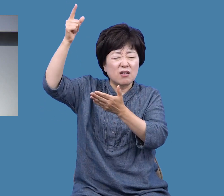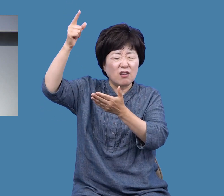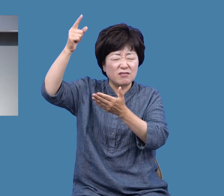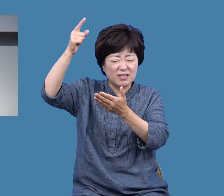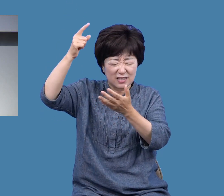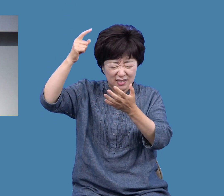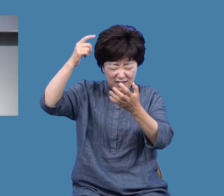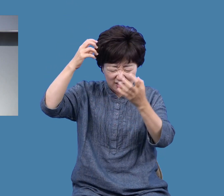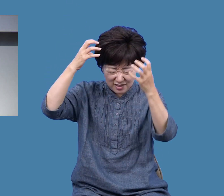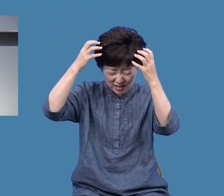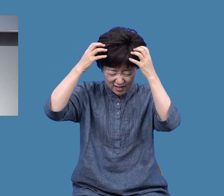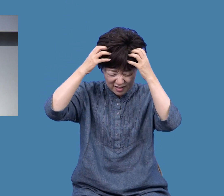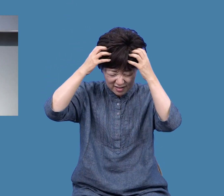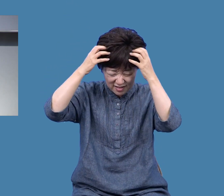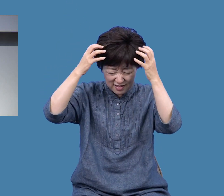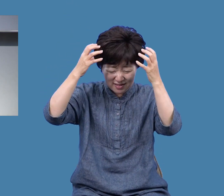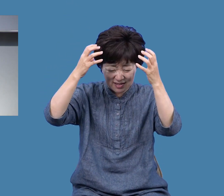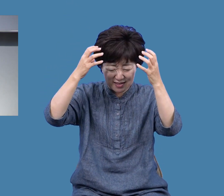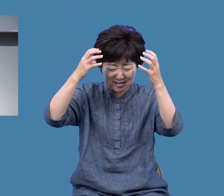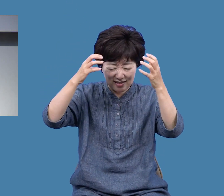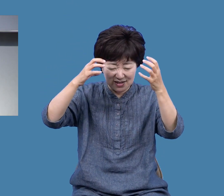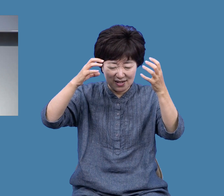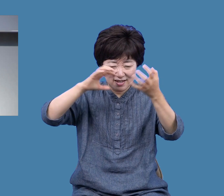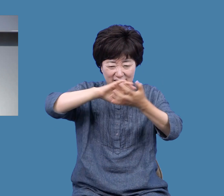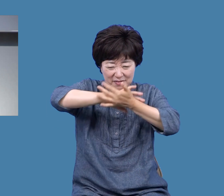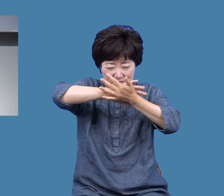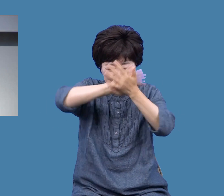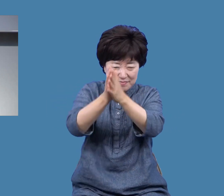그냥 한순간에 짠 하고